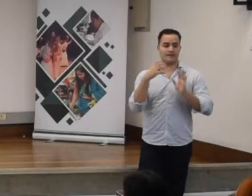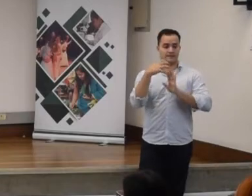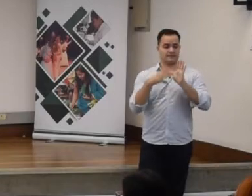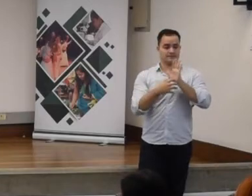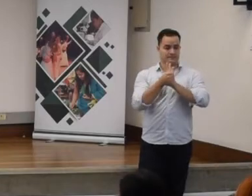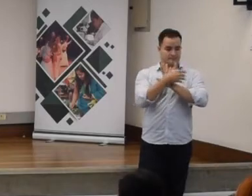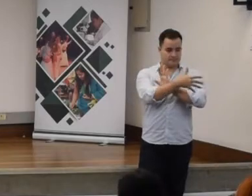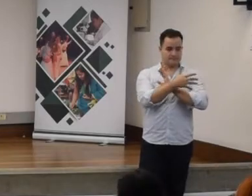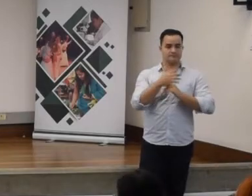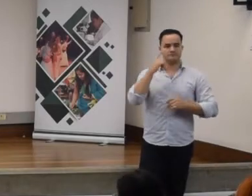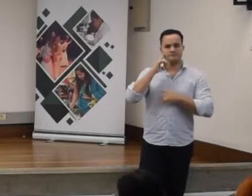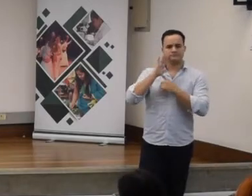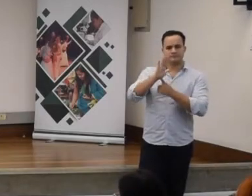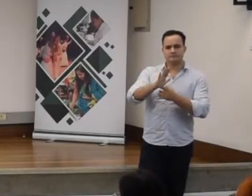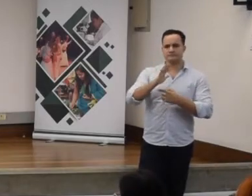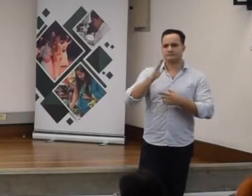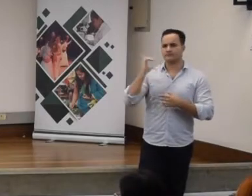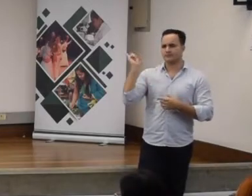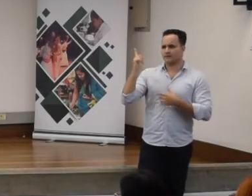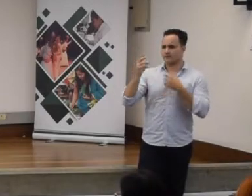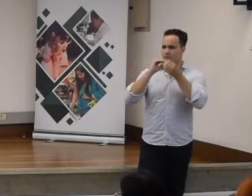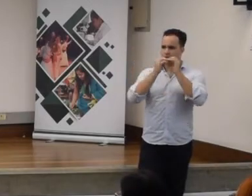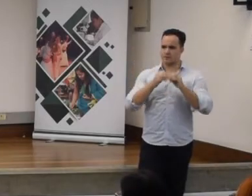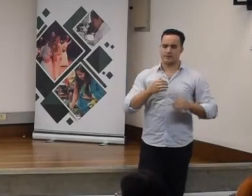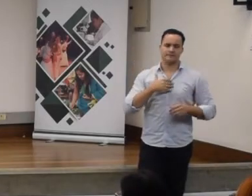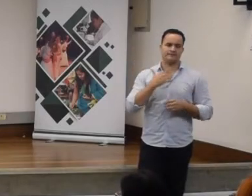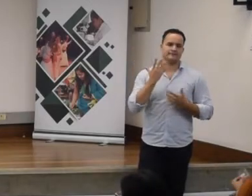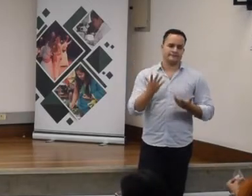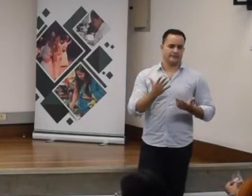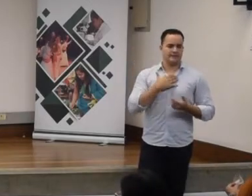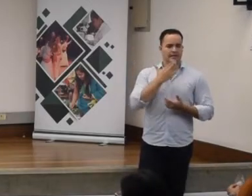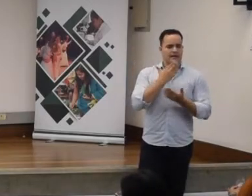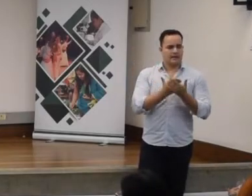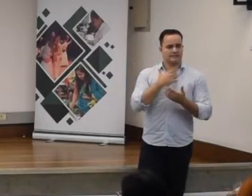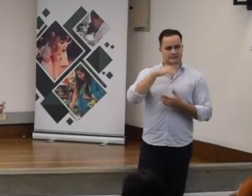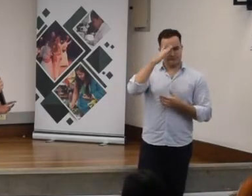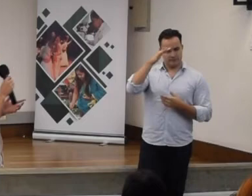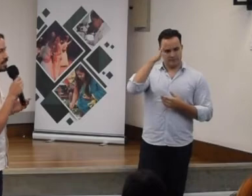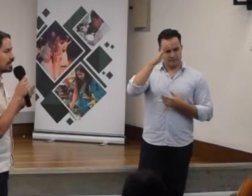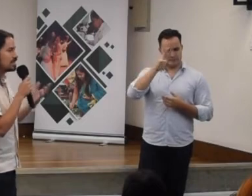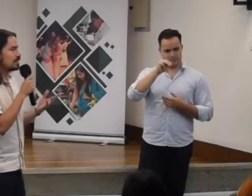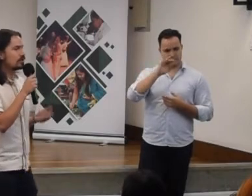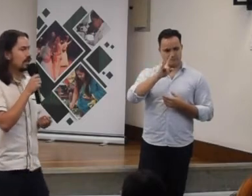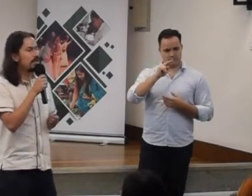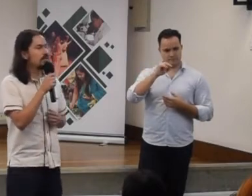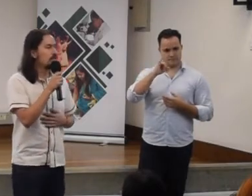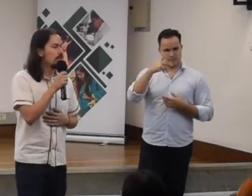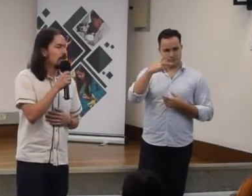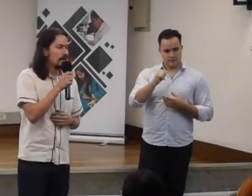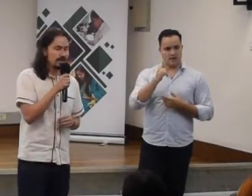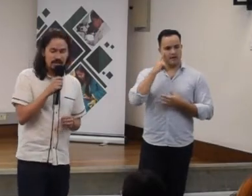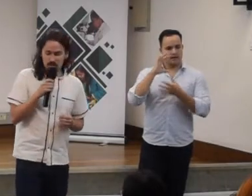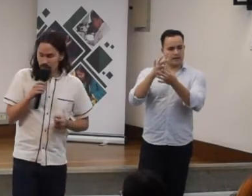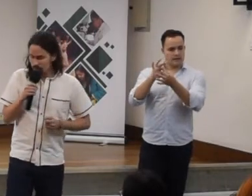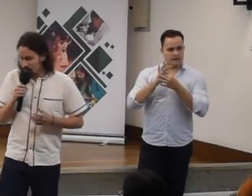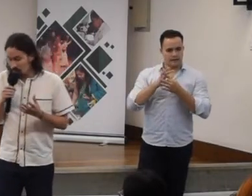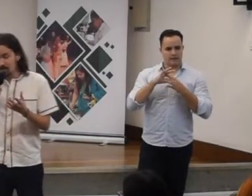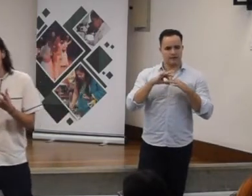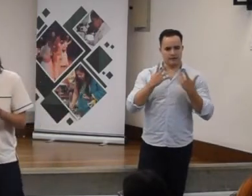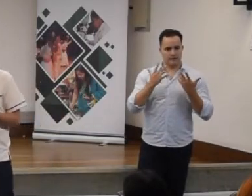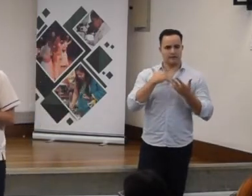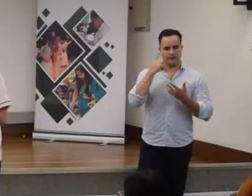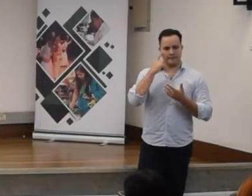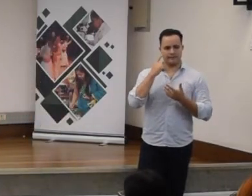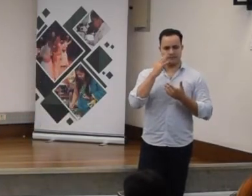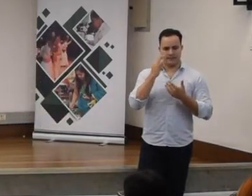infográfico de esta manera porque hemos aprendido con la filosofía médica que y el ser ha sido tejido. Este hecho